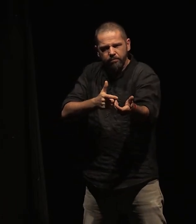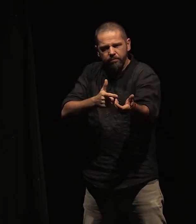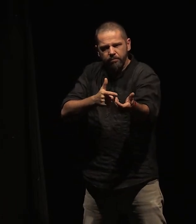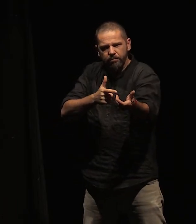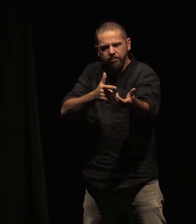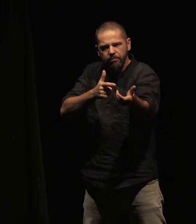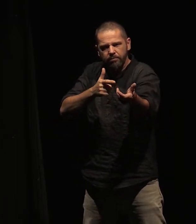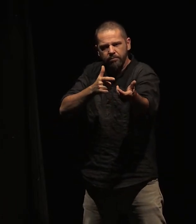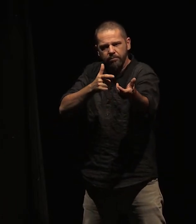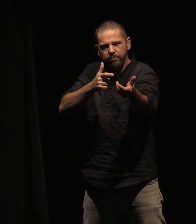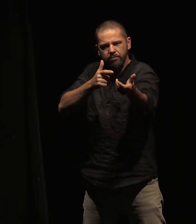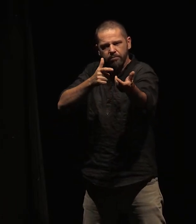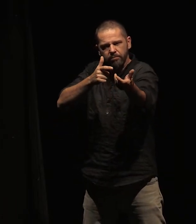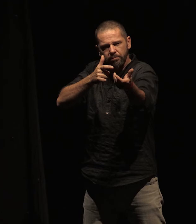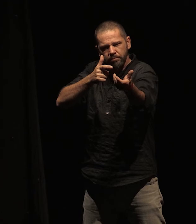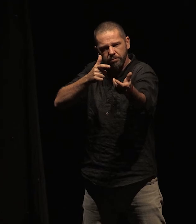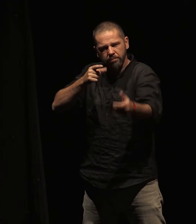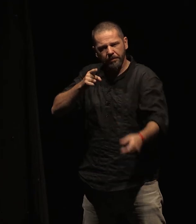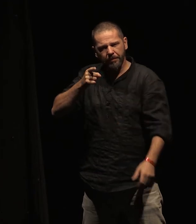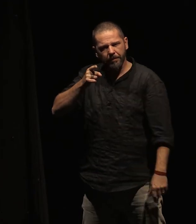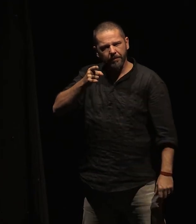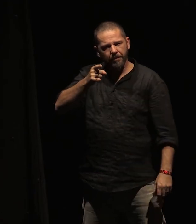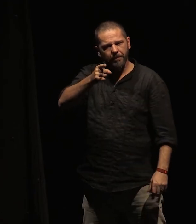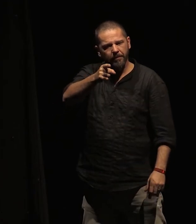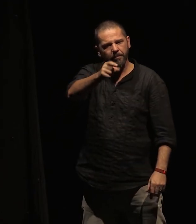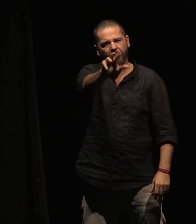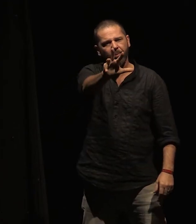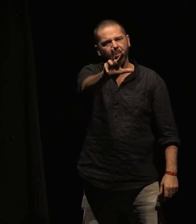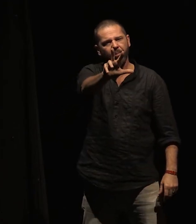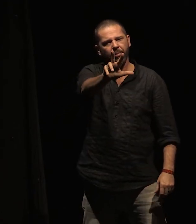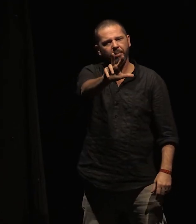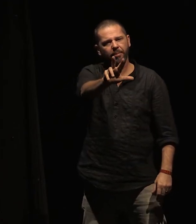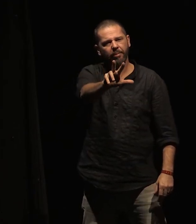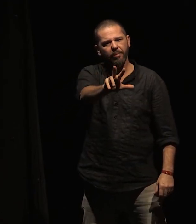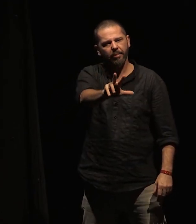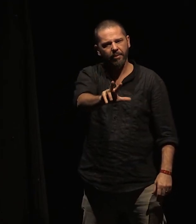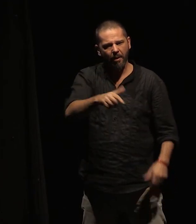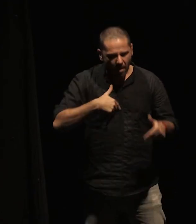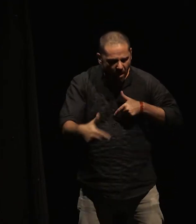M'étant approché de lui, je constatais que son visage était couvert de sang et de terre mêlée.